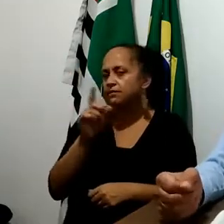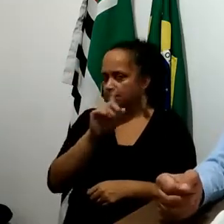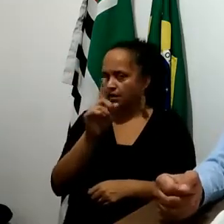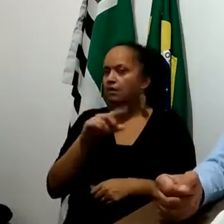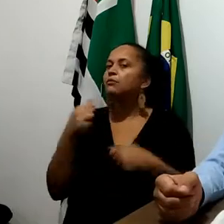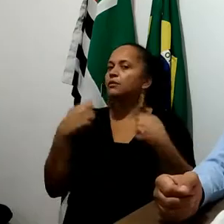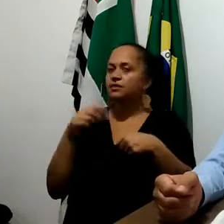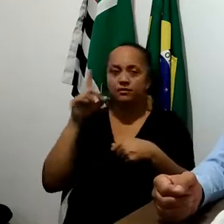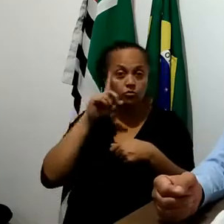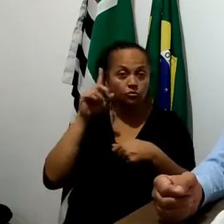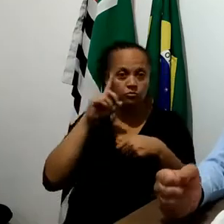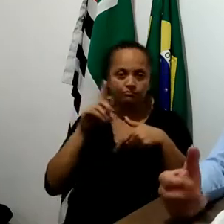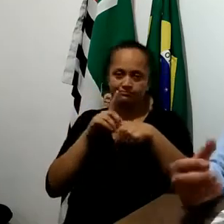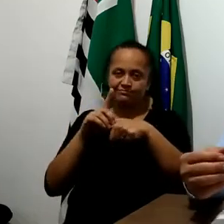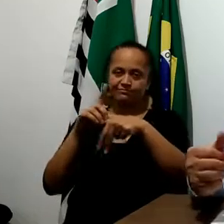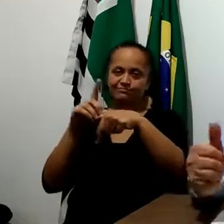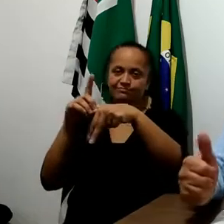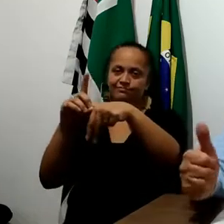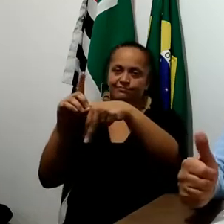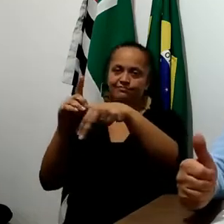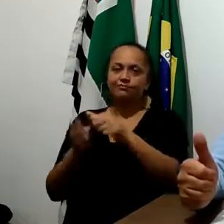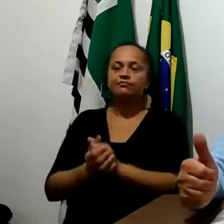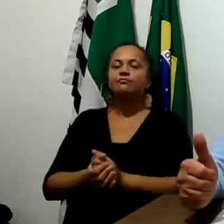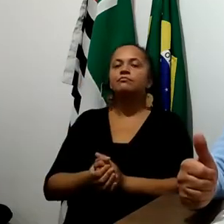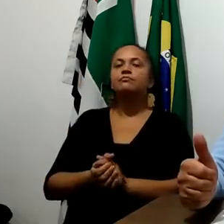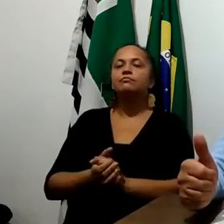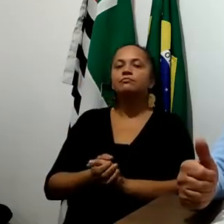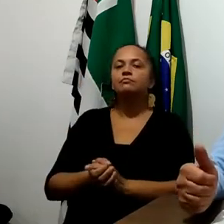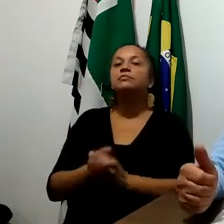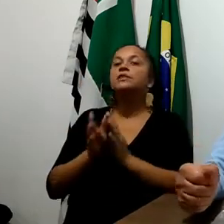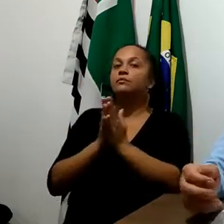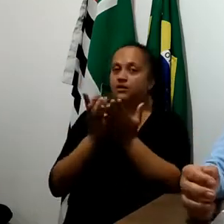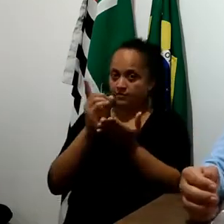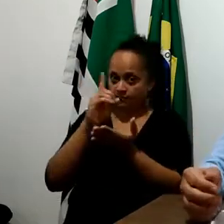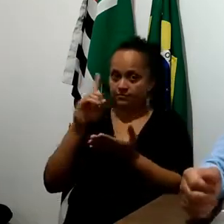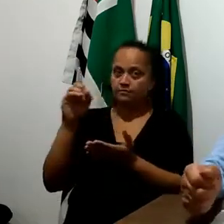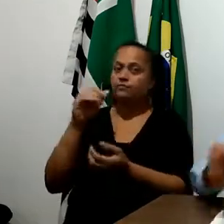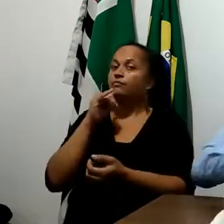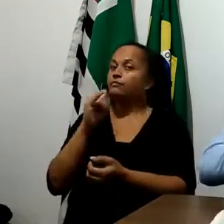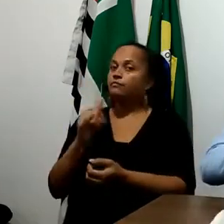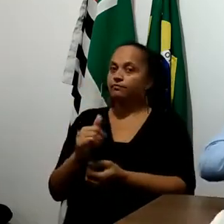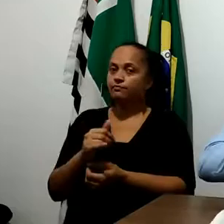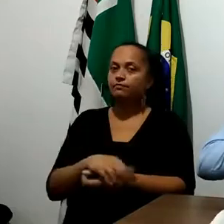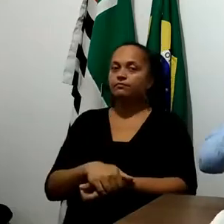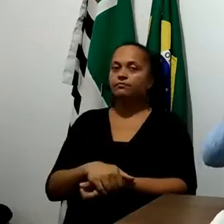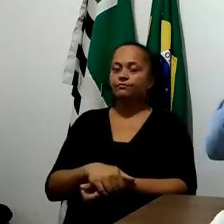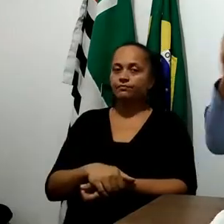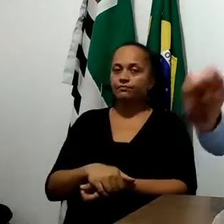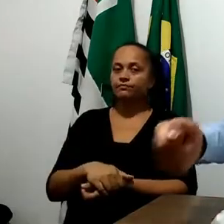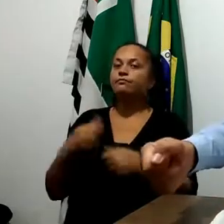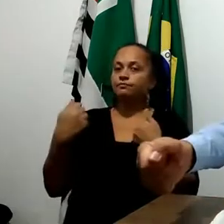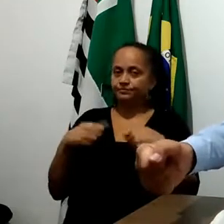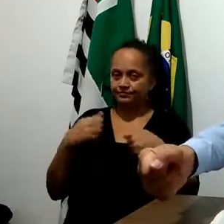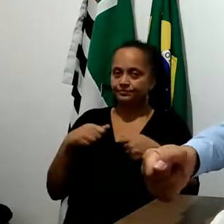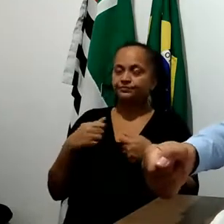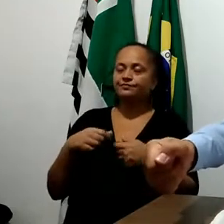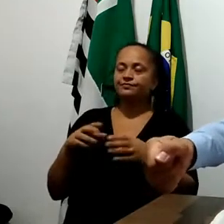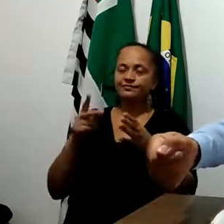dias. E a Bíblia diz também que nós precisamos empunhar a espada do